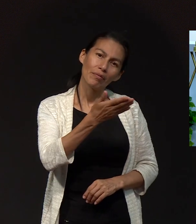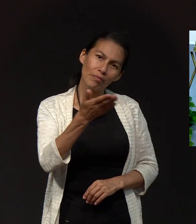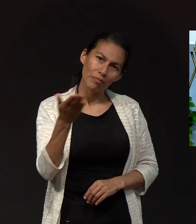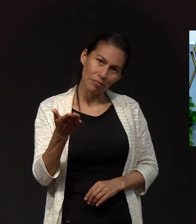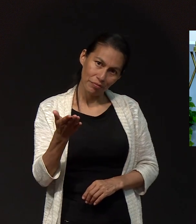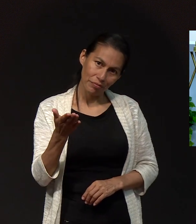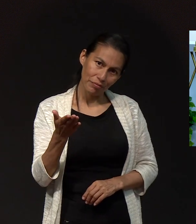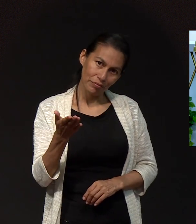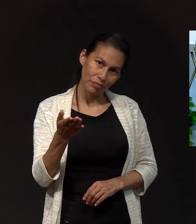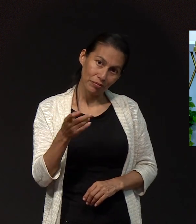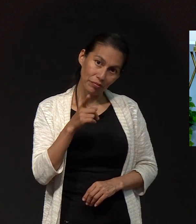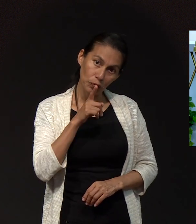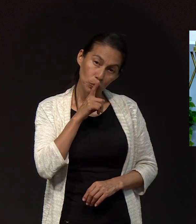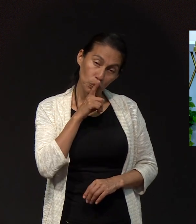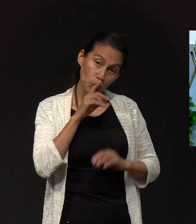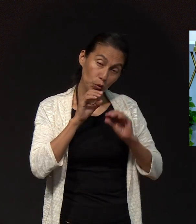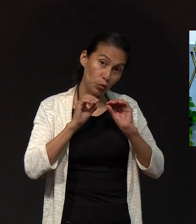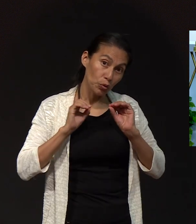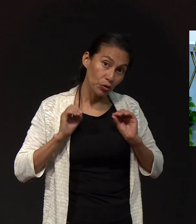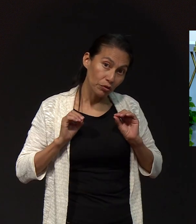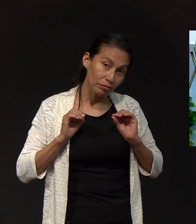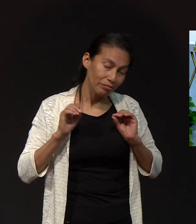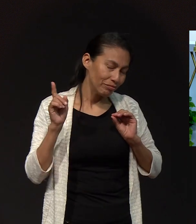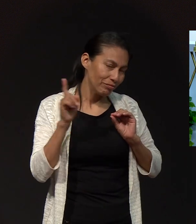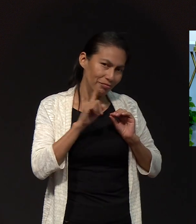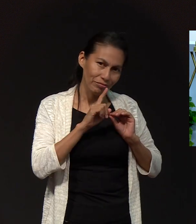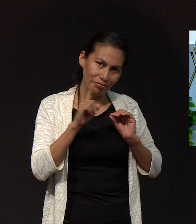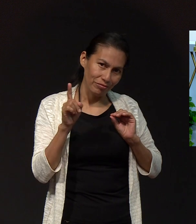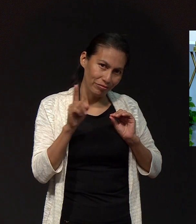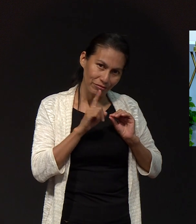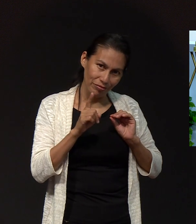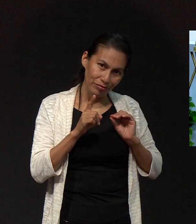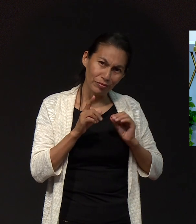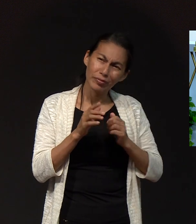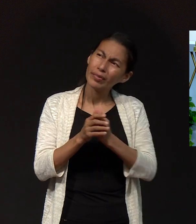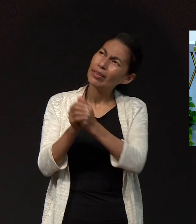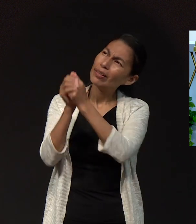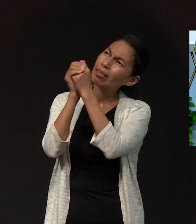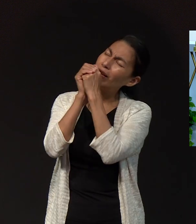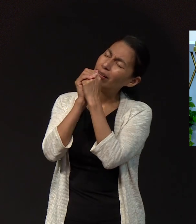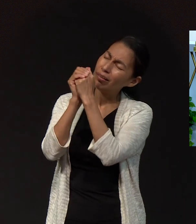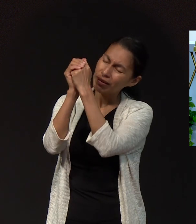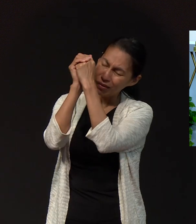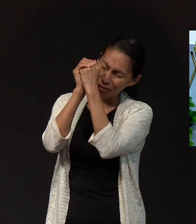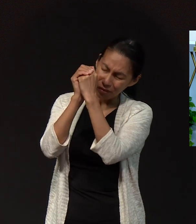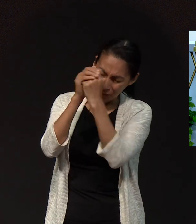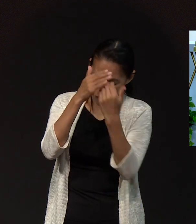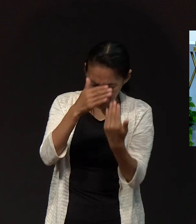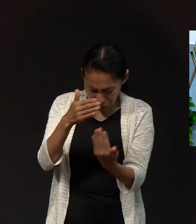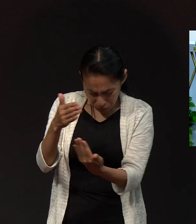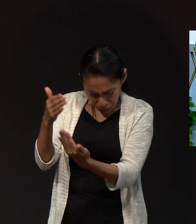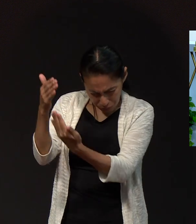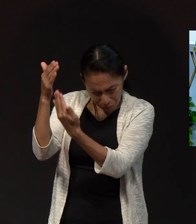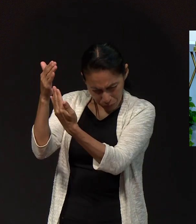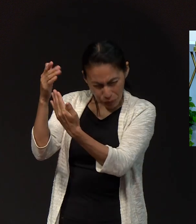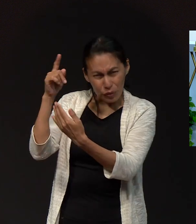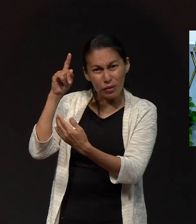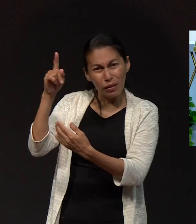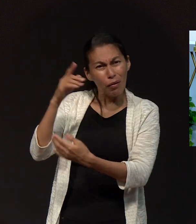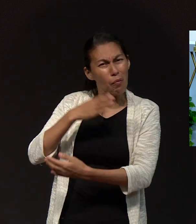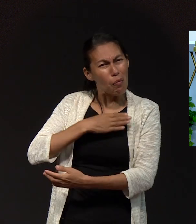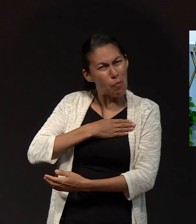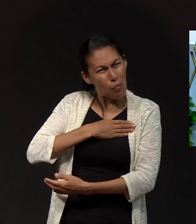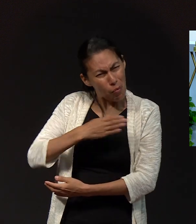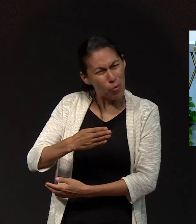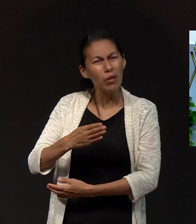Definitivamente Expresemos No nos quedemos callados Alabemos a Dios Por todo lo bueno Que ha sido